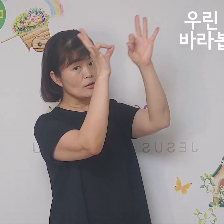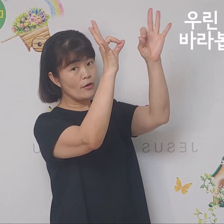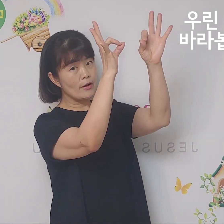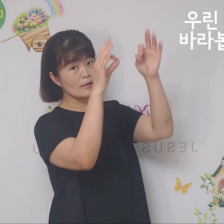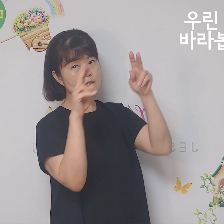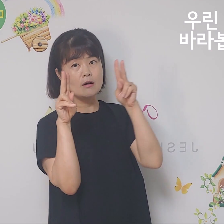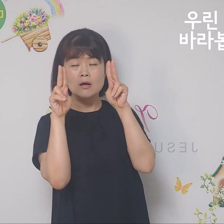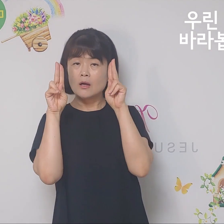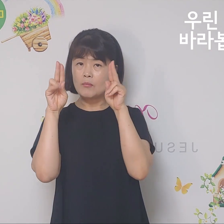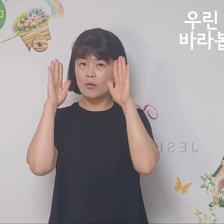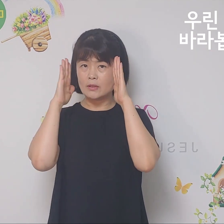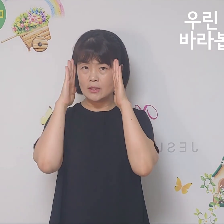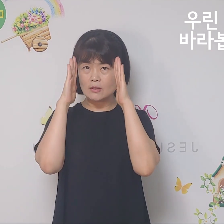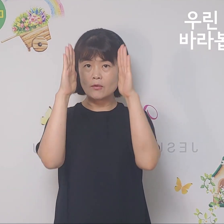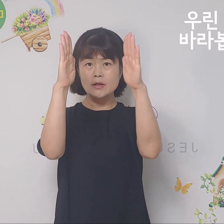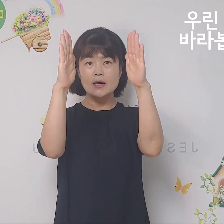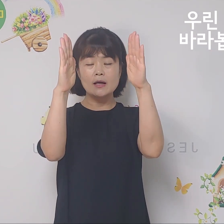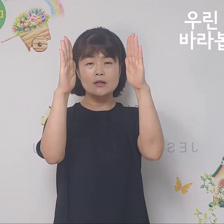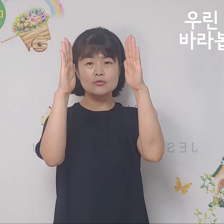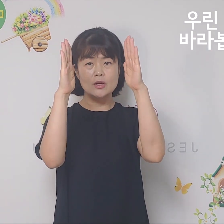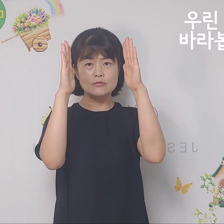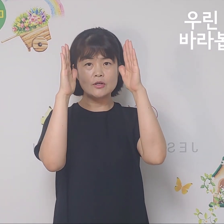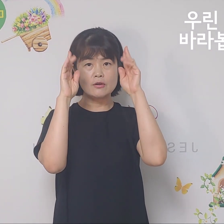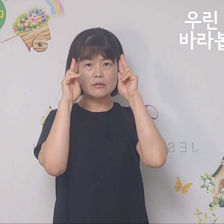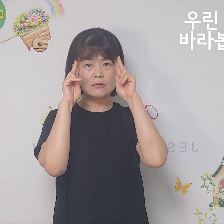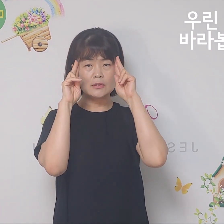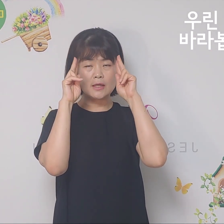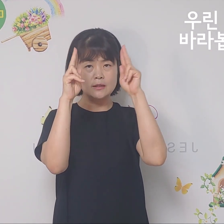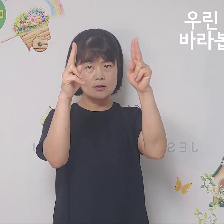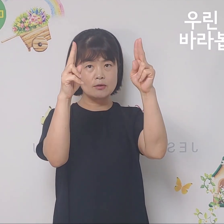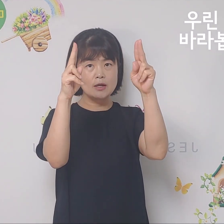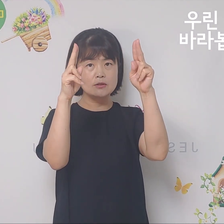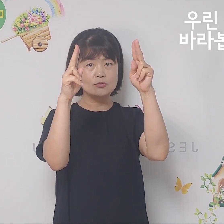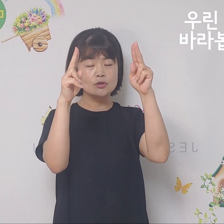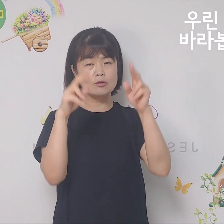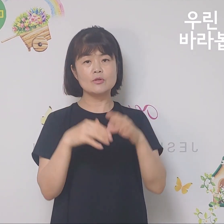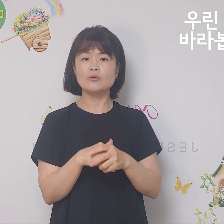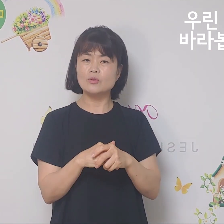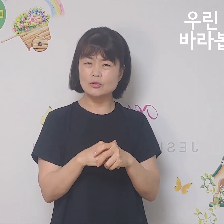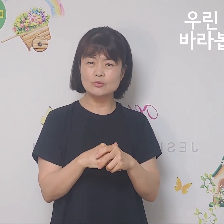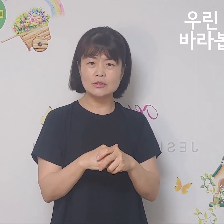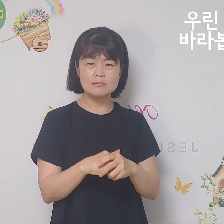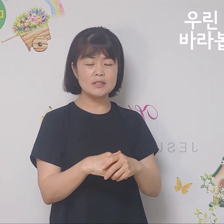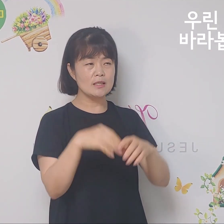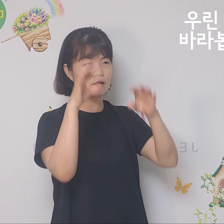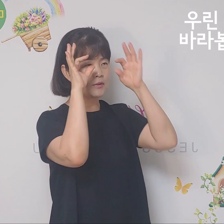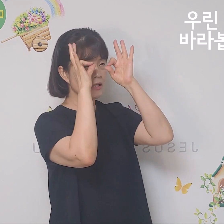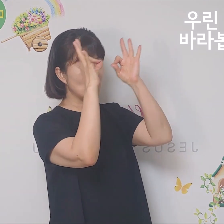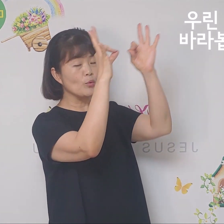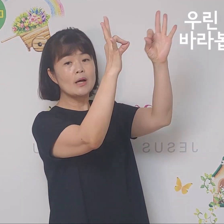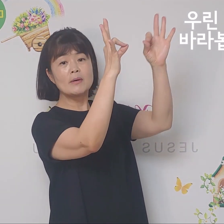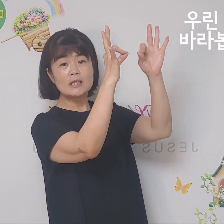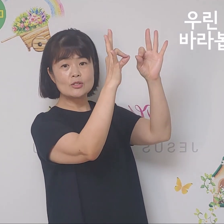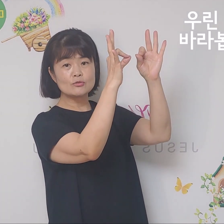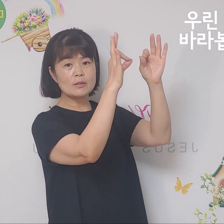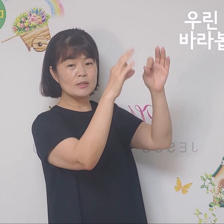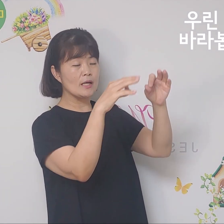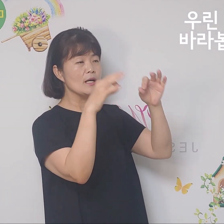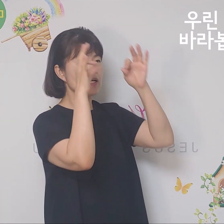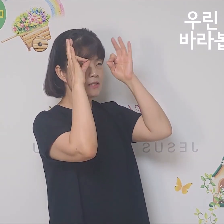거예요. 그래서 뭐 이렇게 향해도 되고요. 그냥 이렇게 하셔도 되고요. 또 이것도 힘들다 그러면 그냥 보다만 하셔도 됩니다.